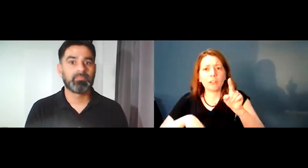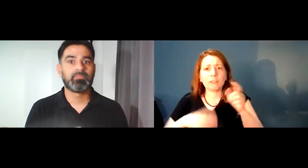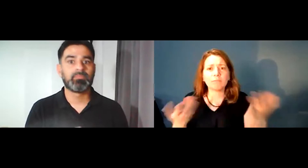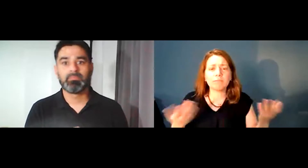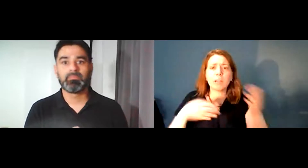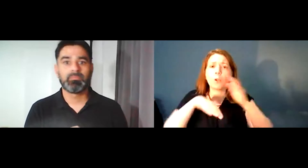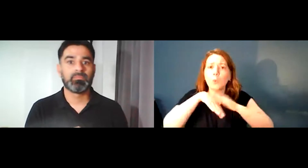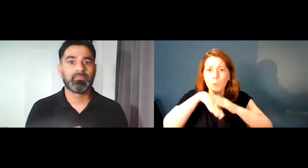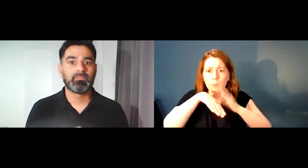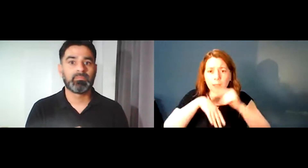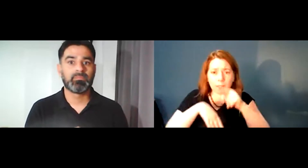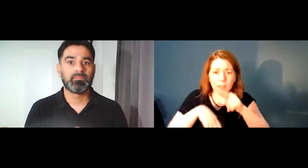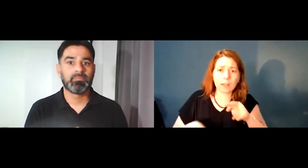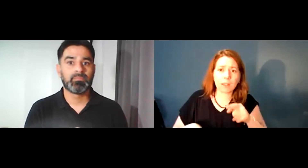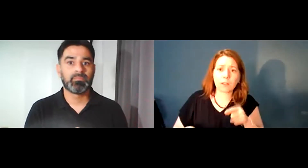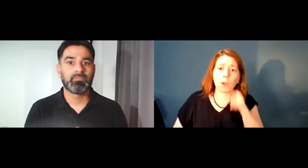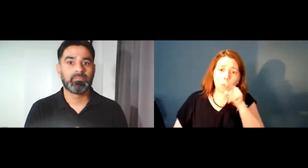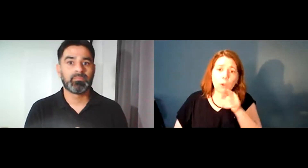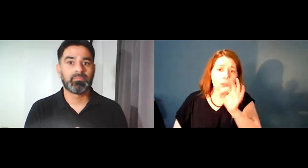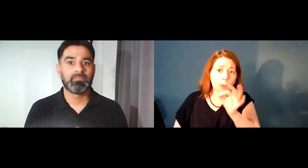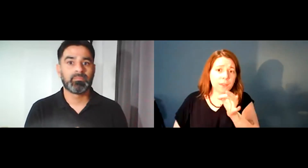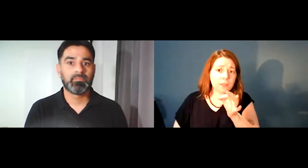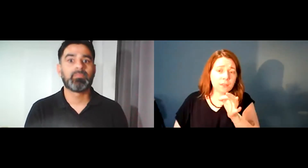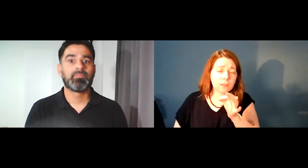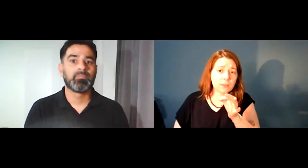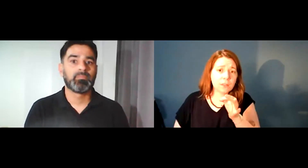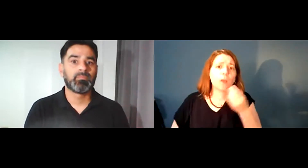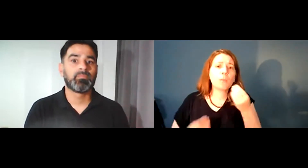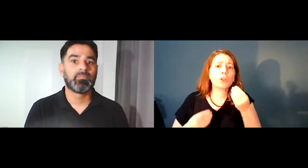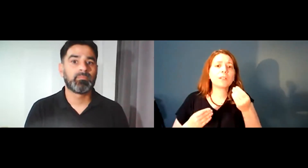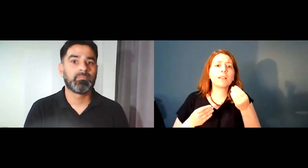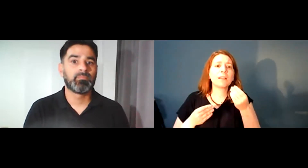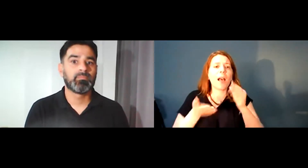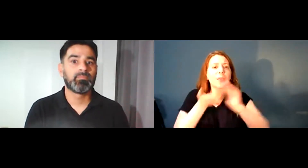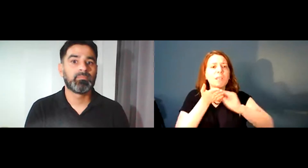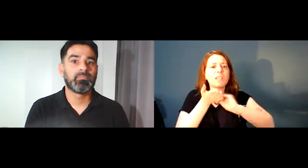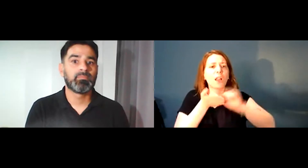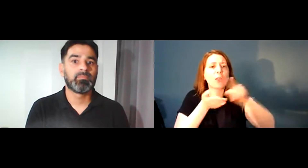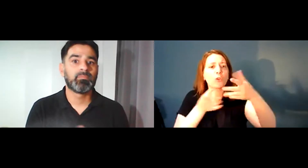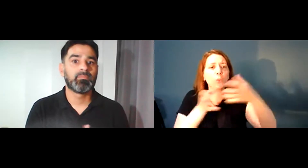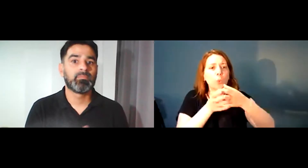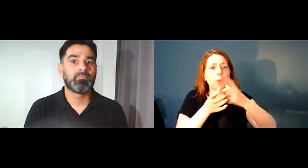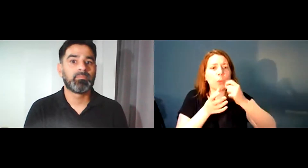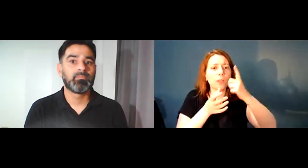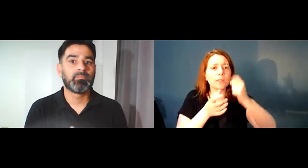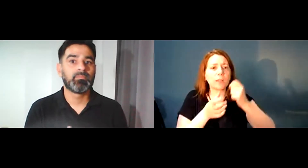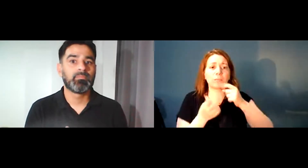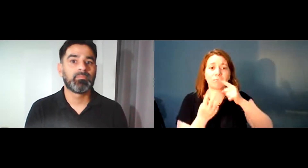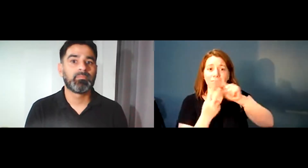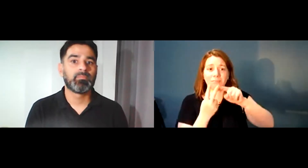de WhatsApp, son ustedes dos y Ludmila. La otra sugerencia, que en vez de que ustedes se